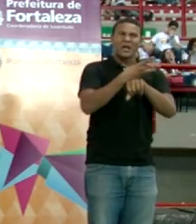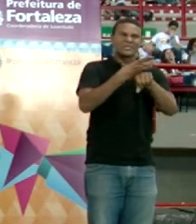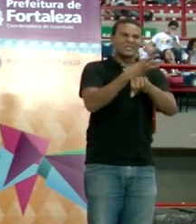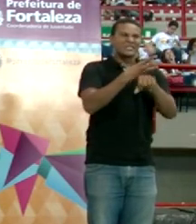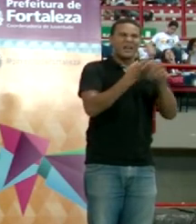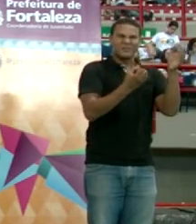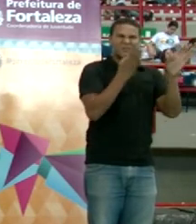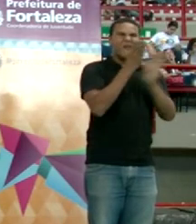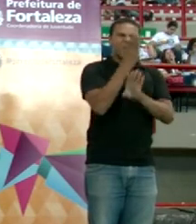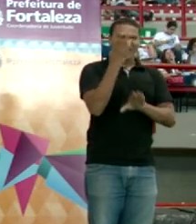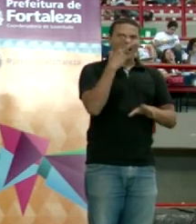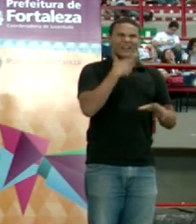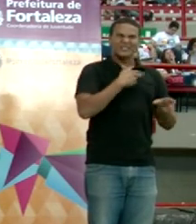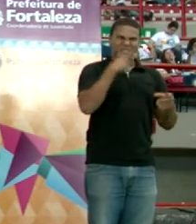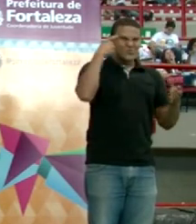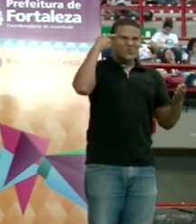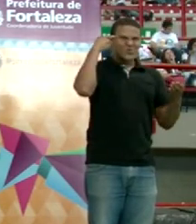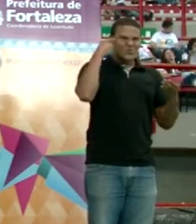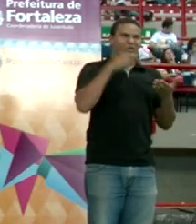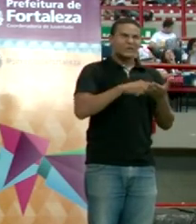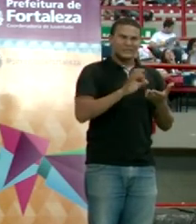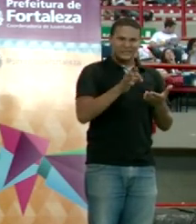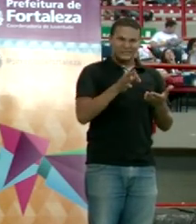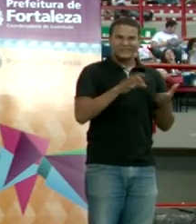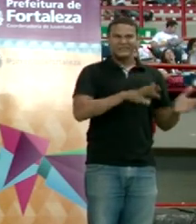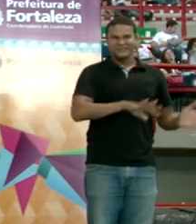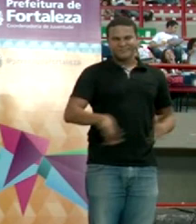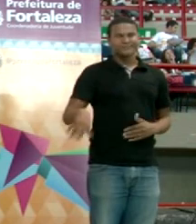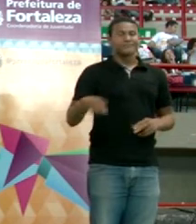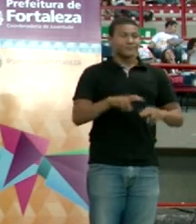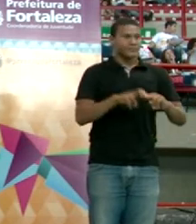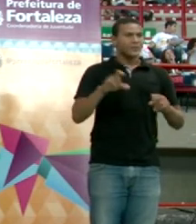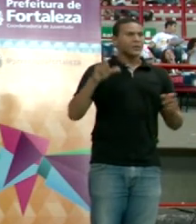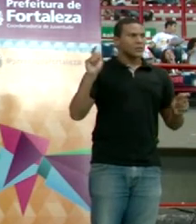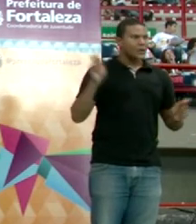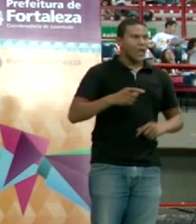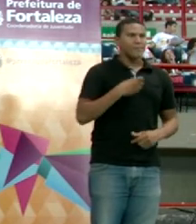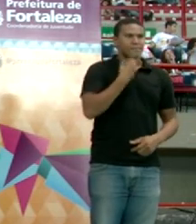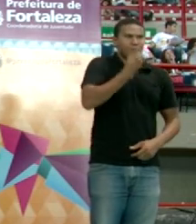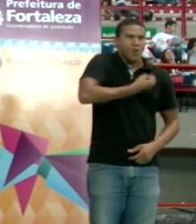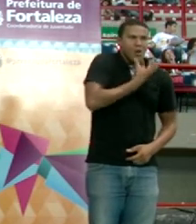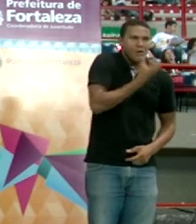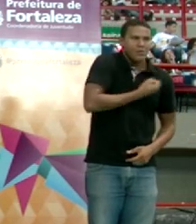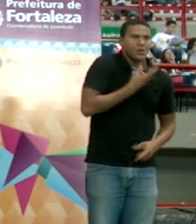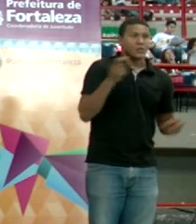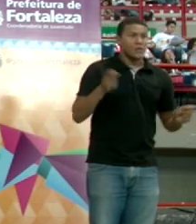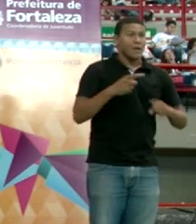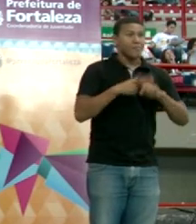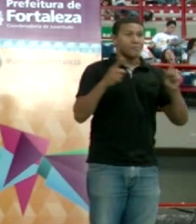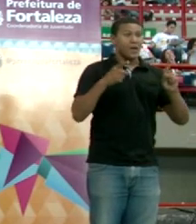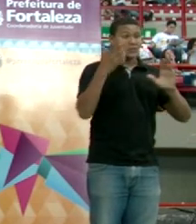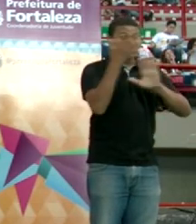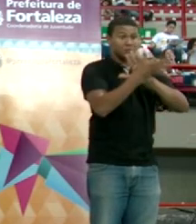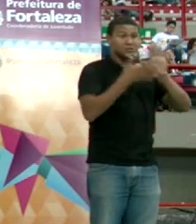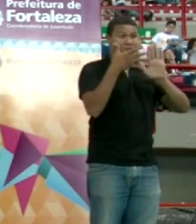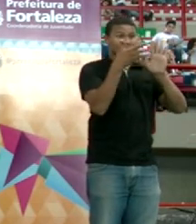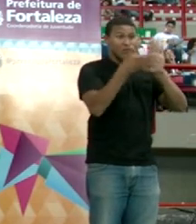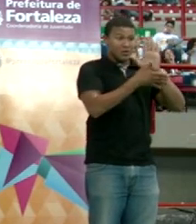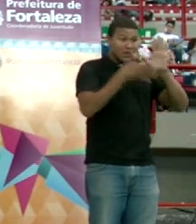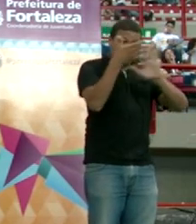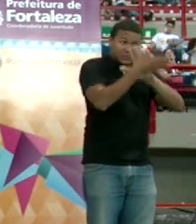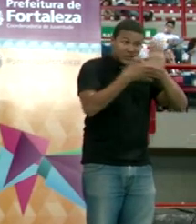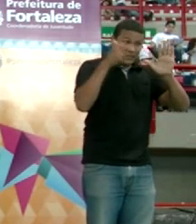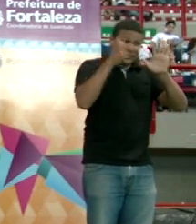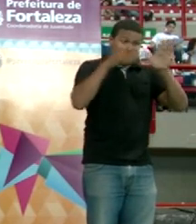num poema, você pode encontrar numa crônica, desde que haja ali no texto formas de enfatizar o quê?